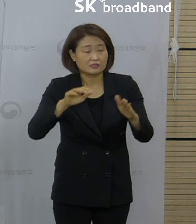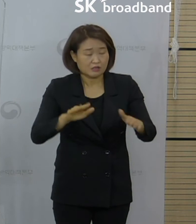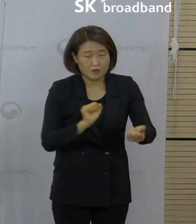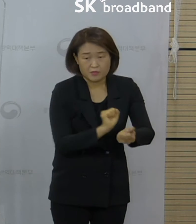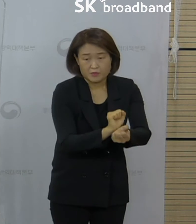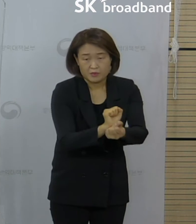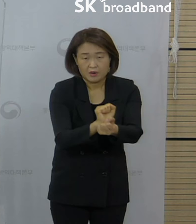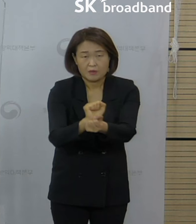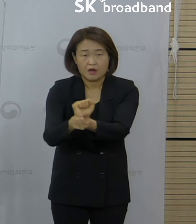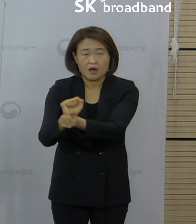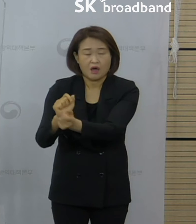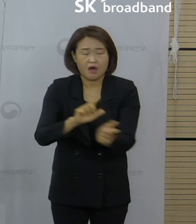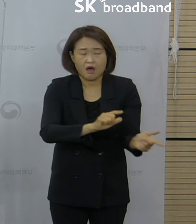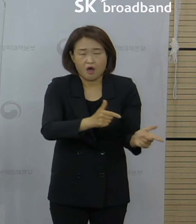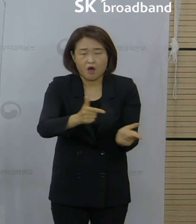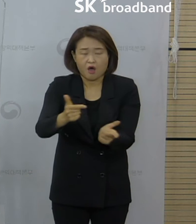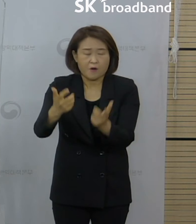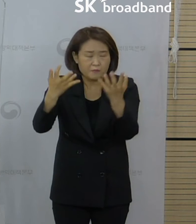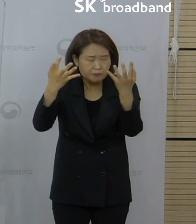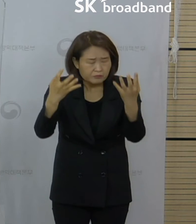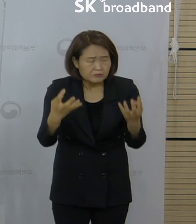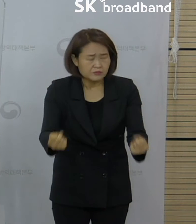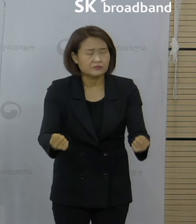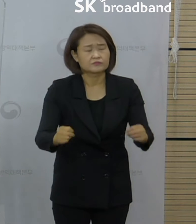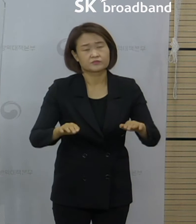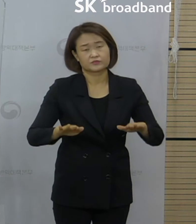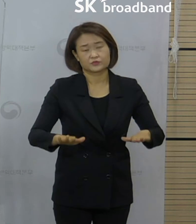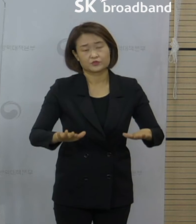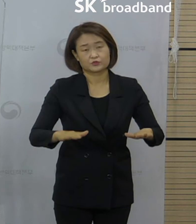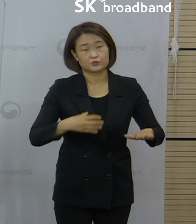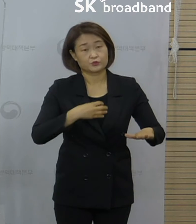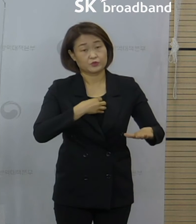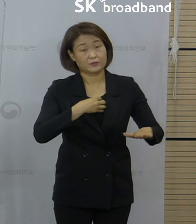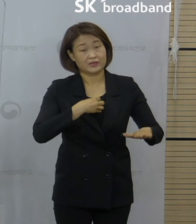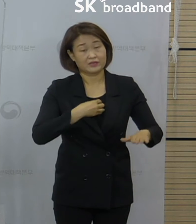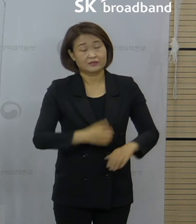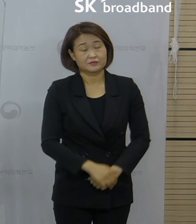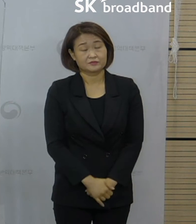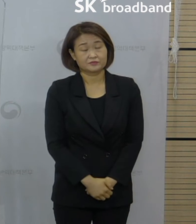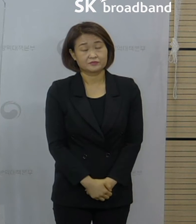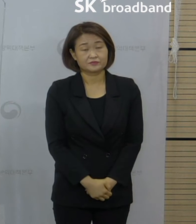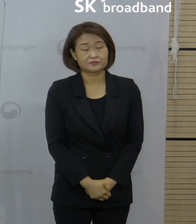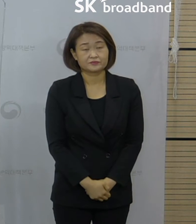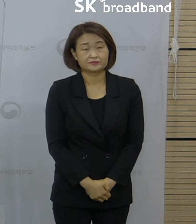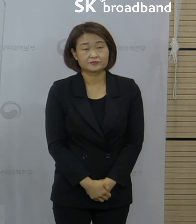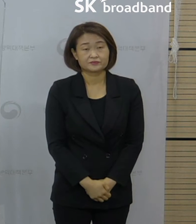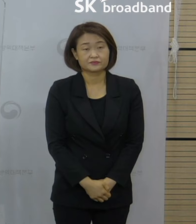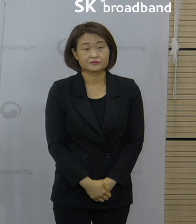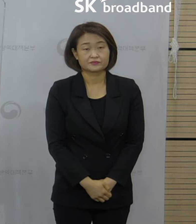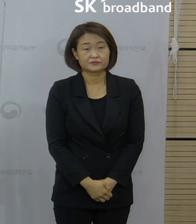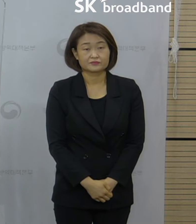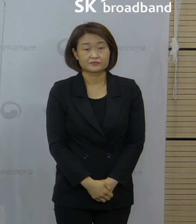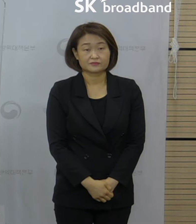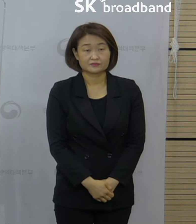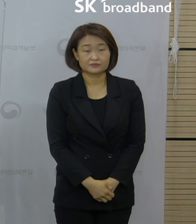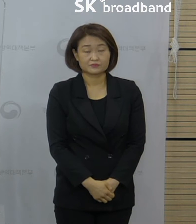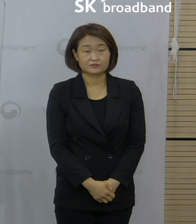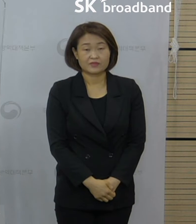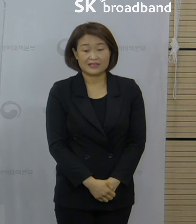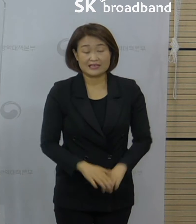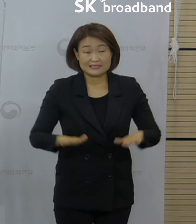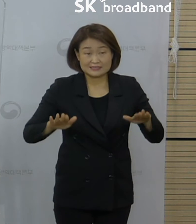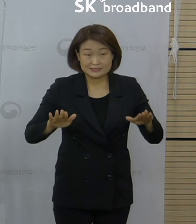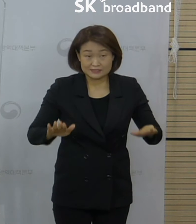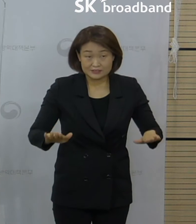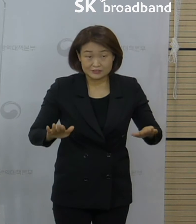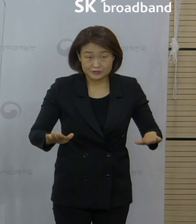위기임을 나타내고 있는 상황입니다. 일단 저희가 지금까지 진행해 온 방역